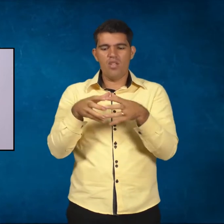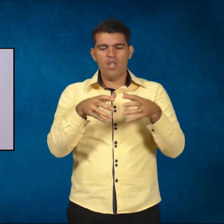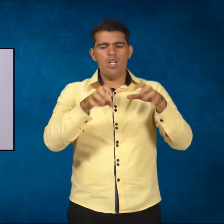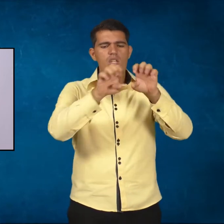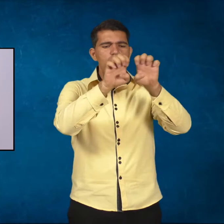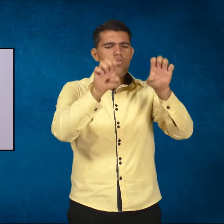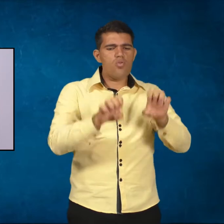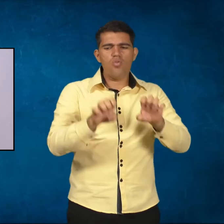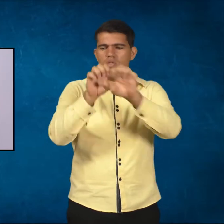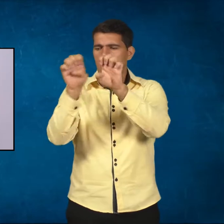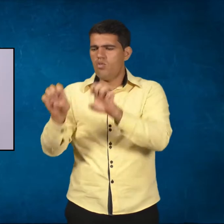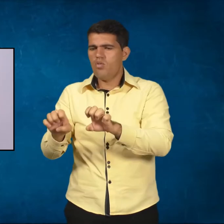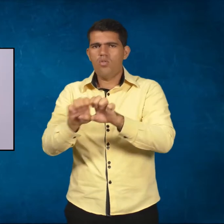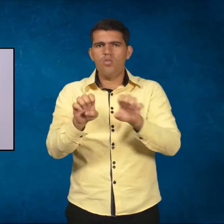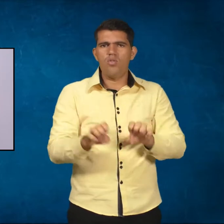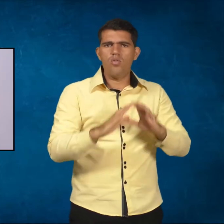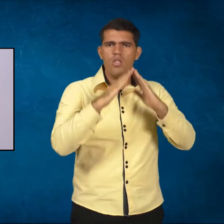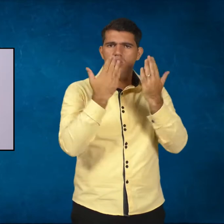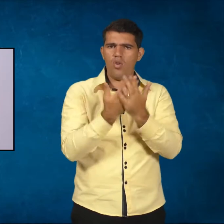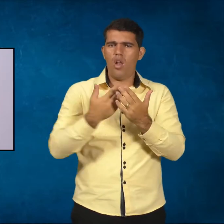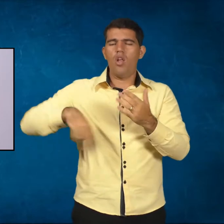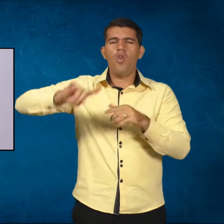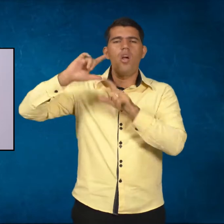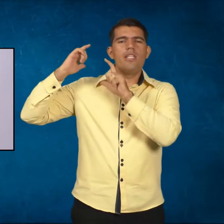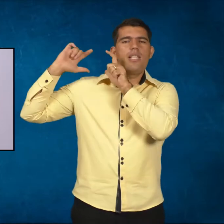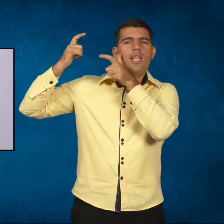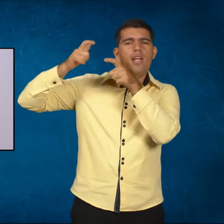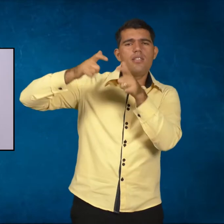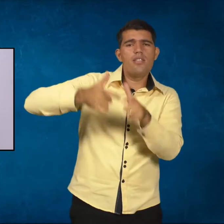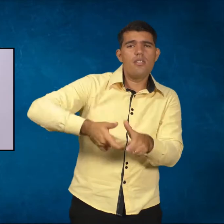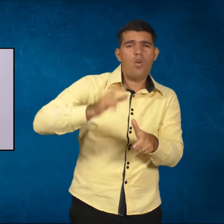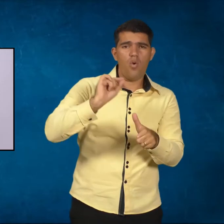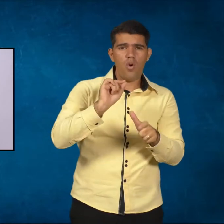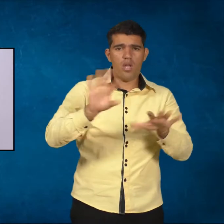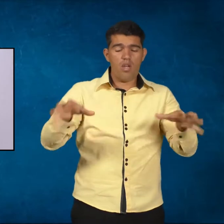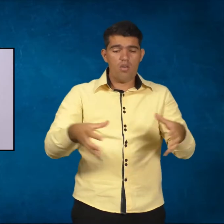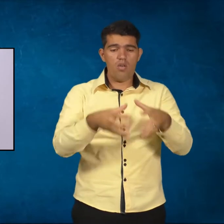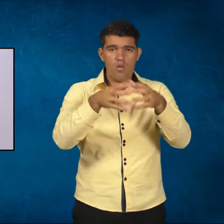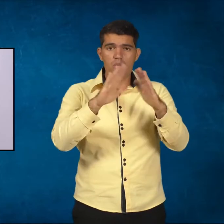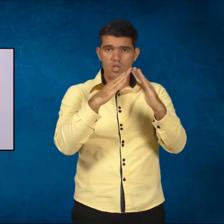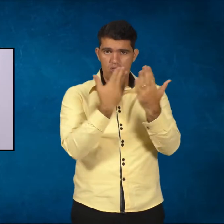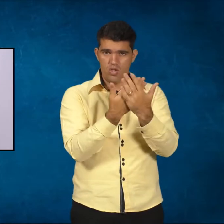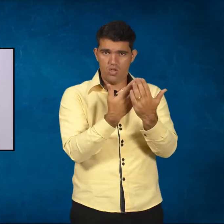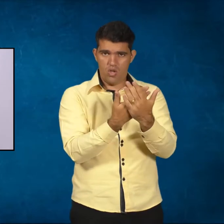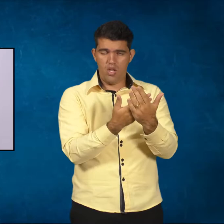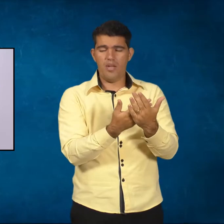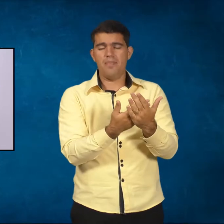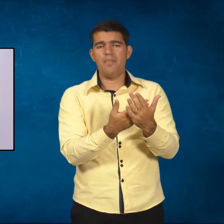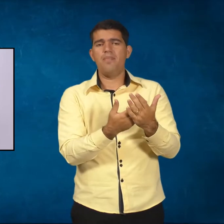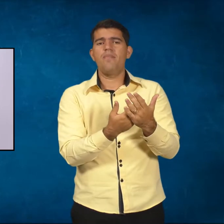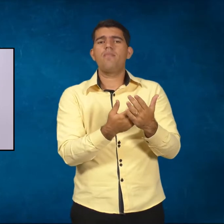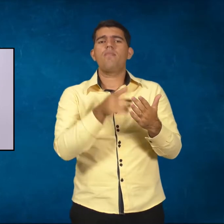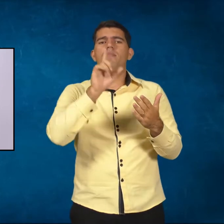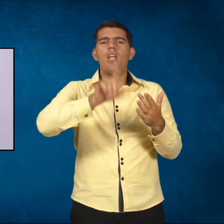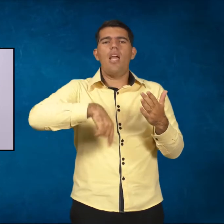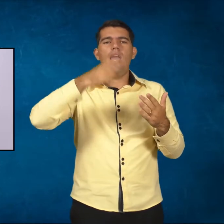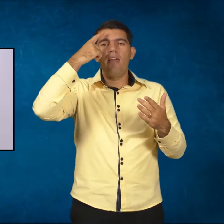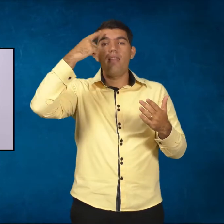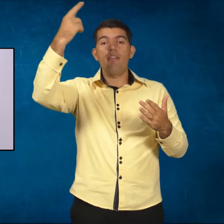escolar hum a tradição que nós temos é de que as redes trabalham com a